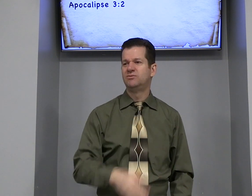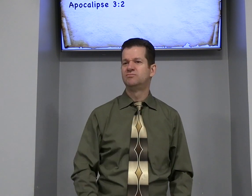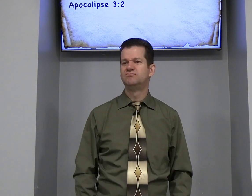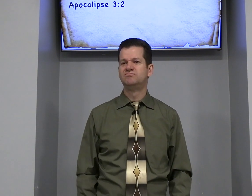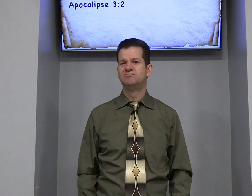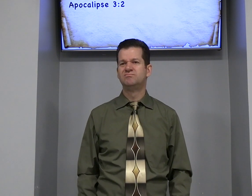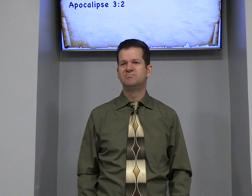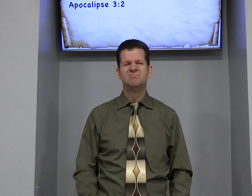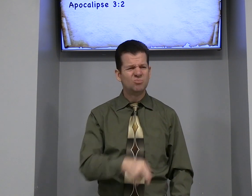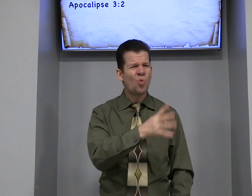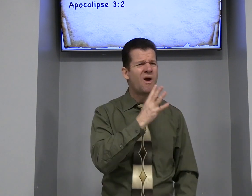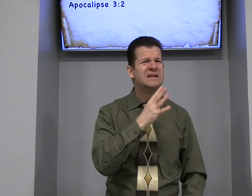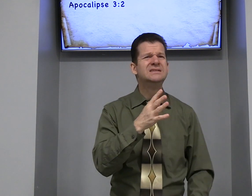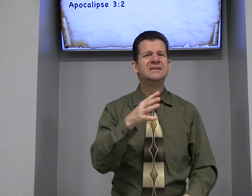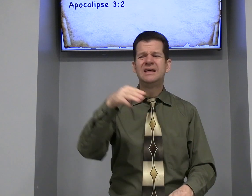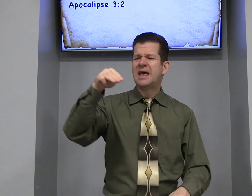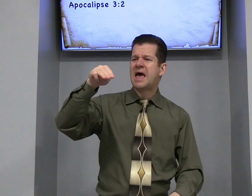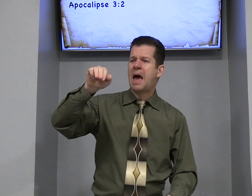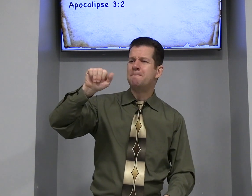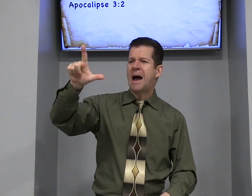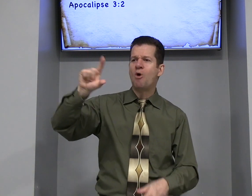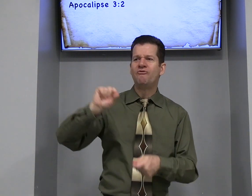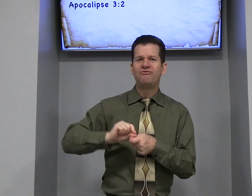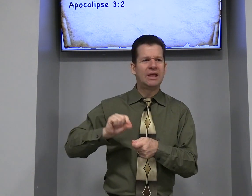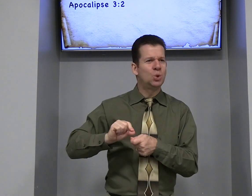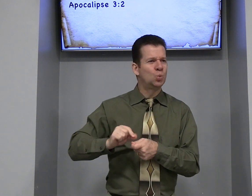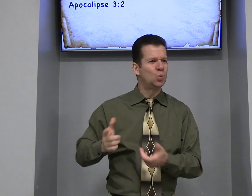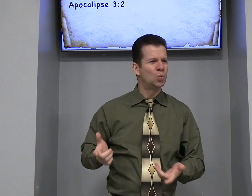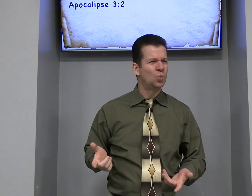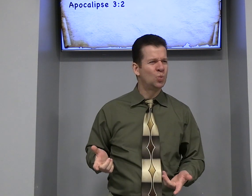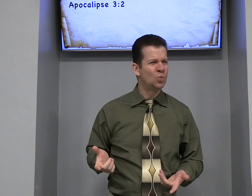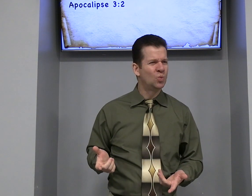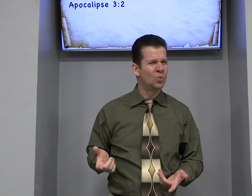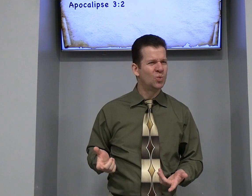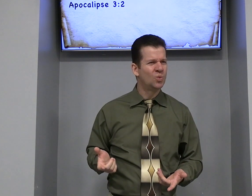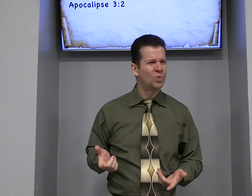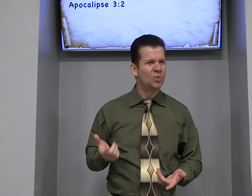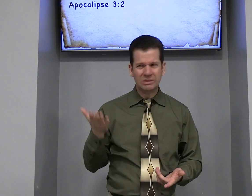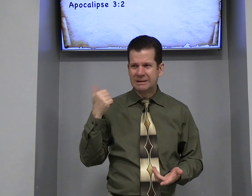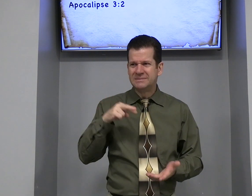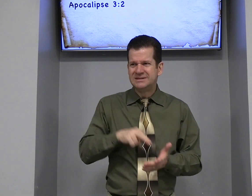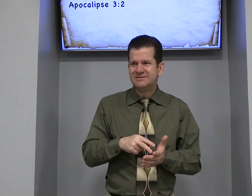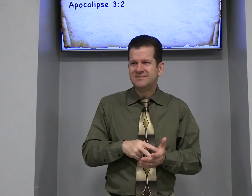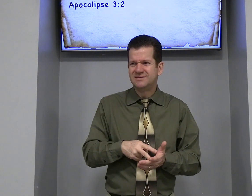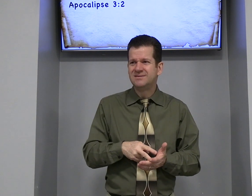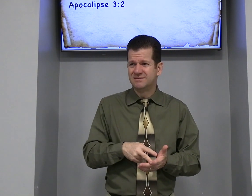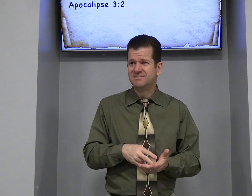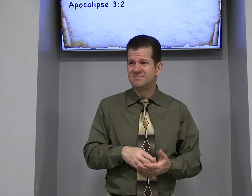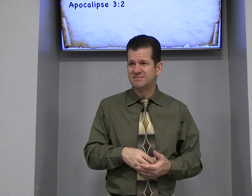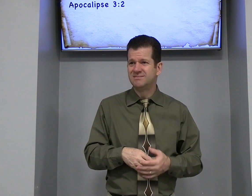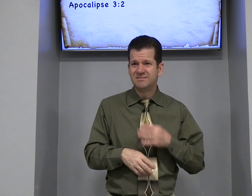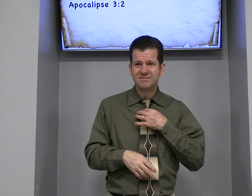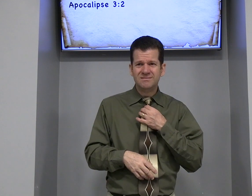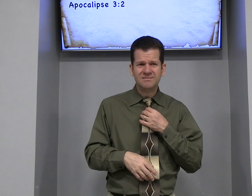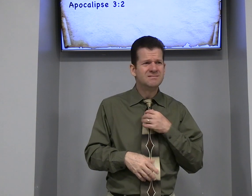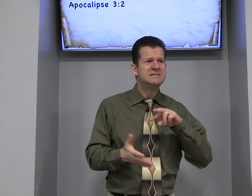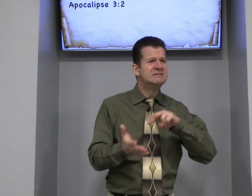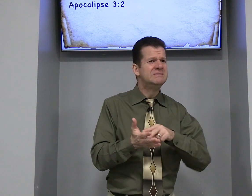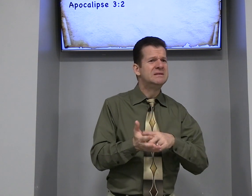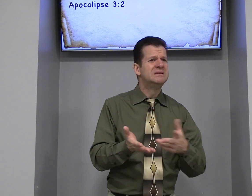diante de Deus. Tem muito defeito. Você conhece a palavra mal feita? Sabe o que significa mal feita? O